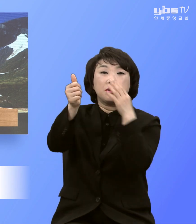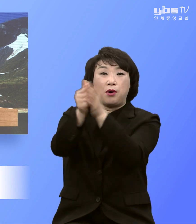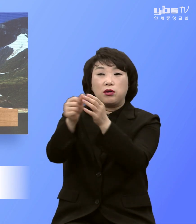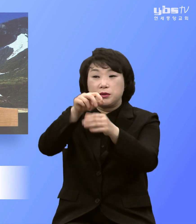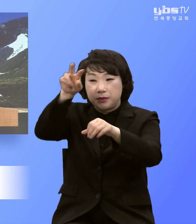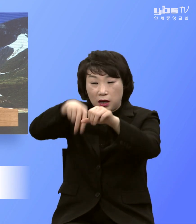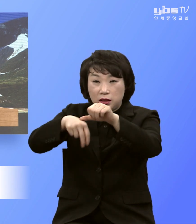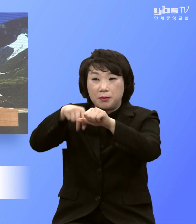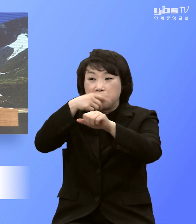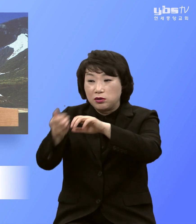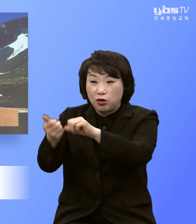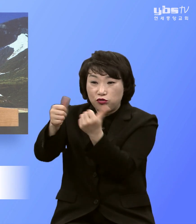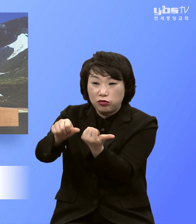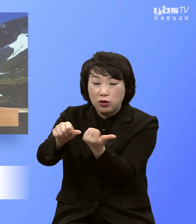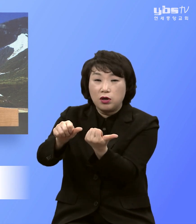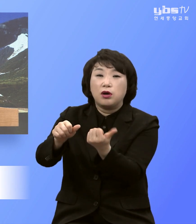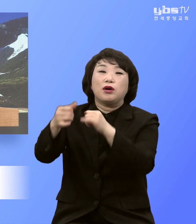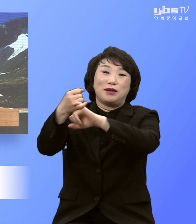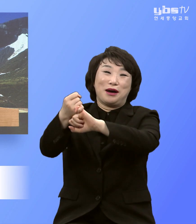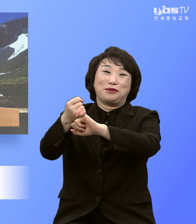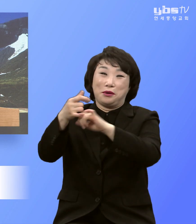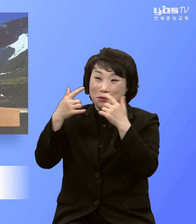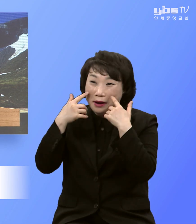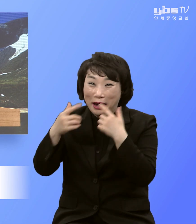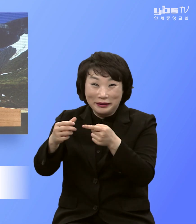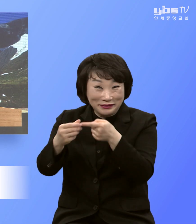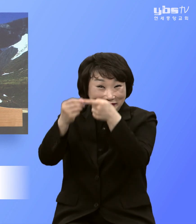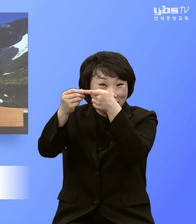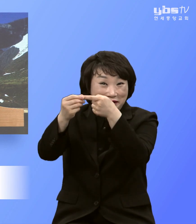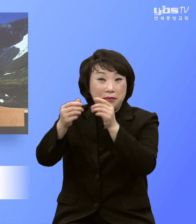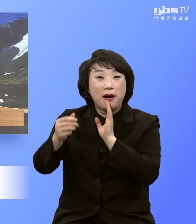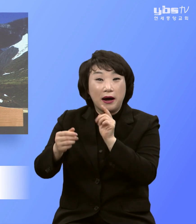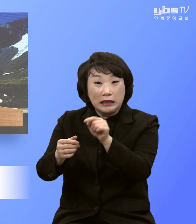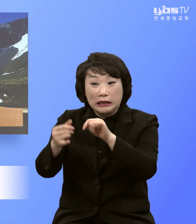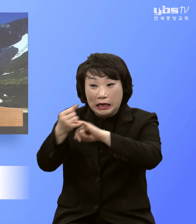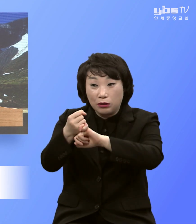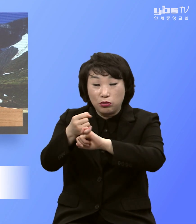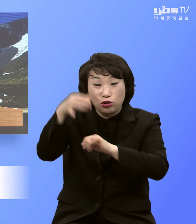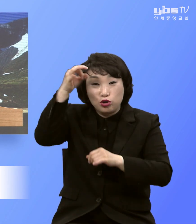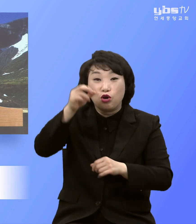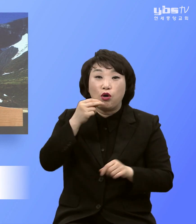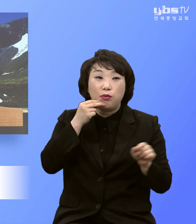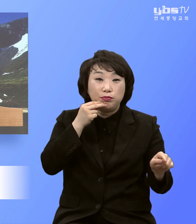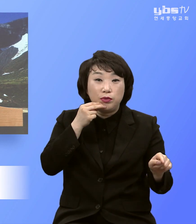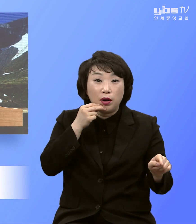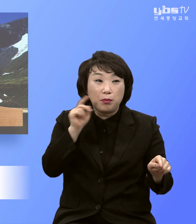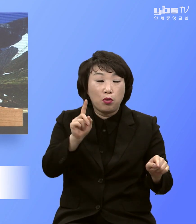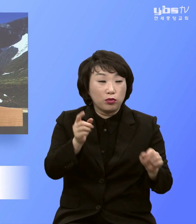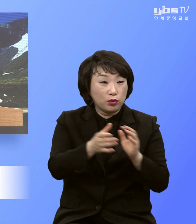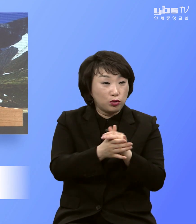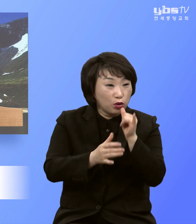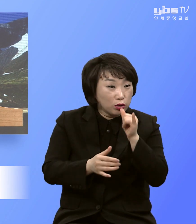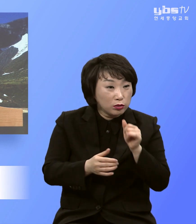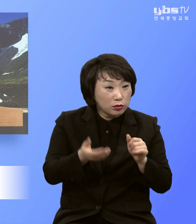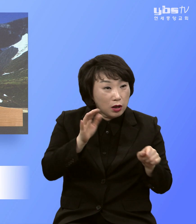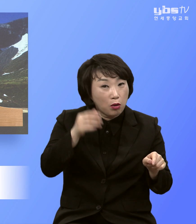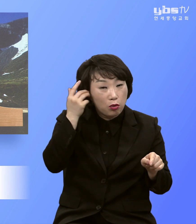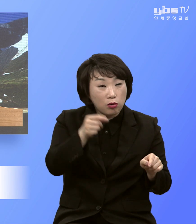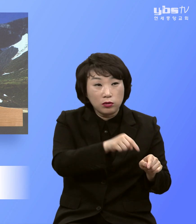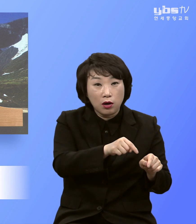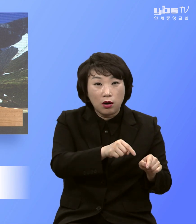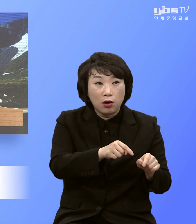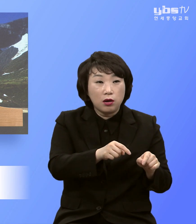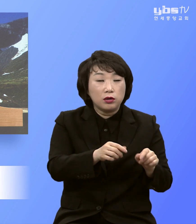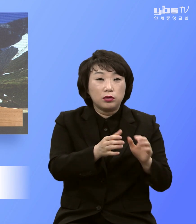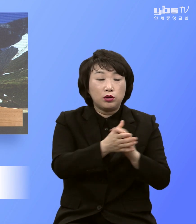피 흘리신 제일 큰 약속인데 그 큰 약속을 인정하지 않는 자가 기도하는 데 약속을